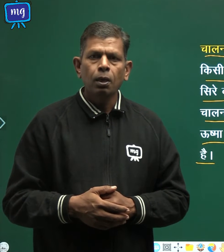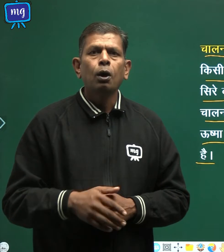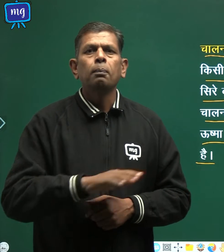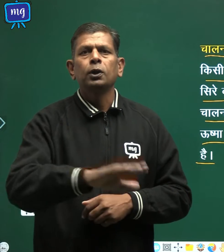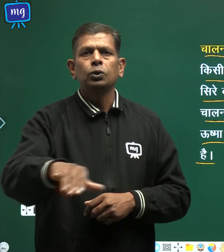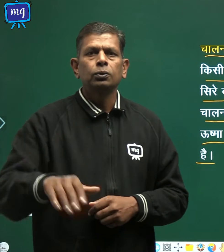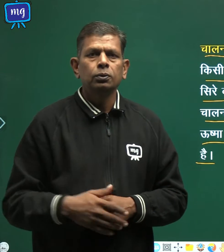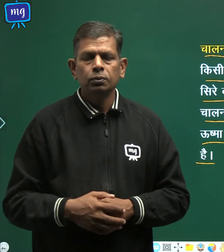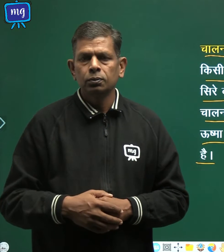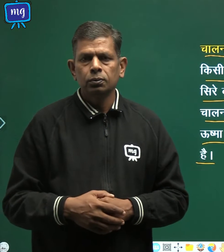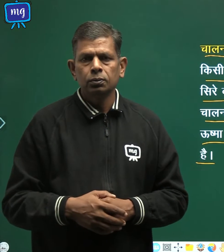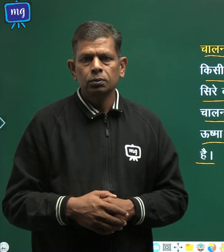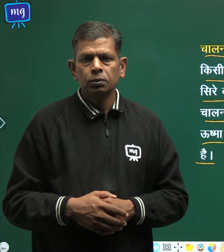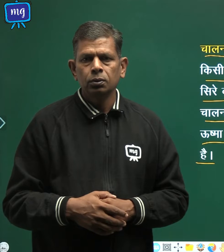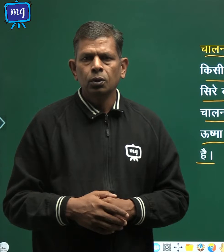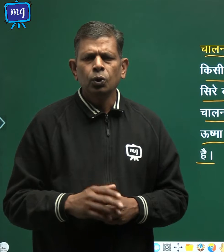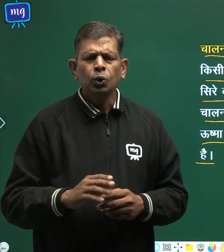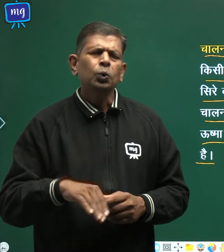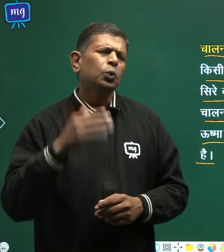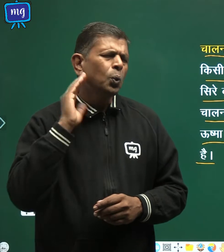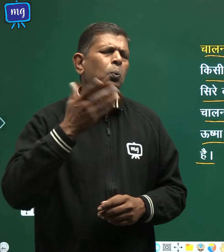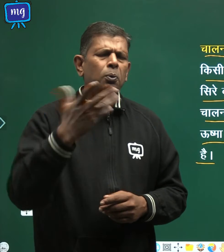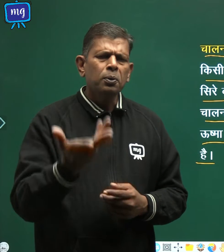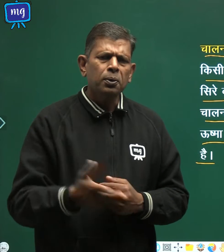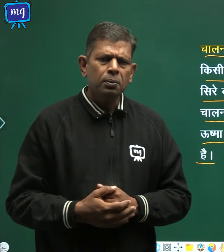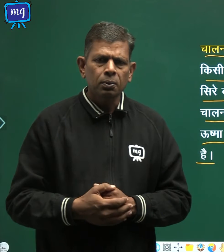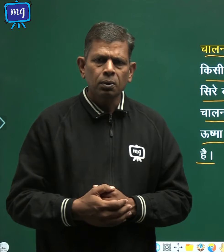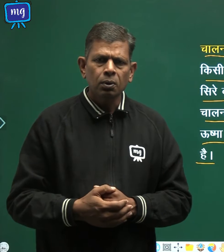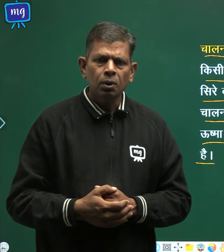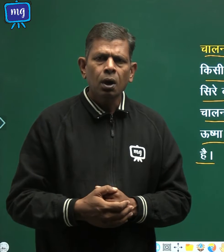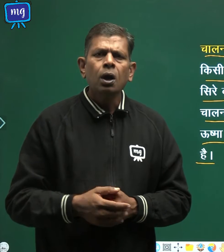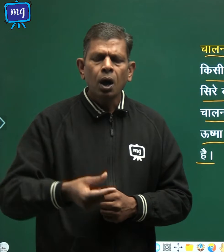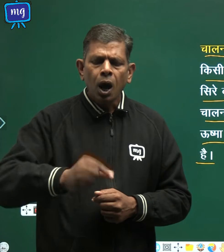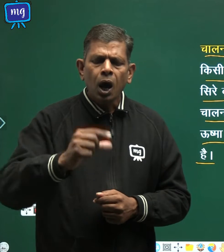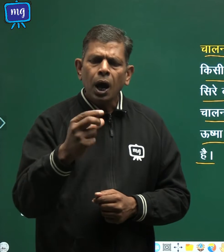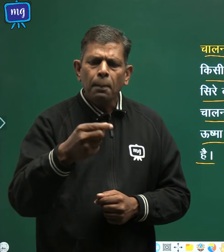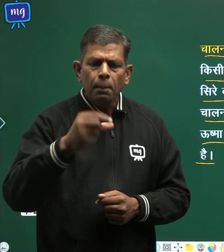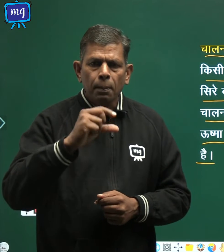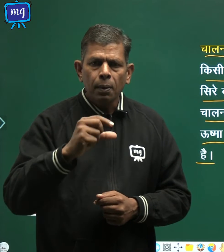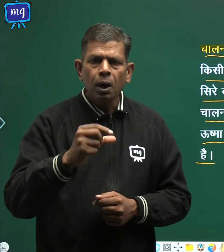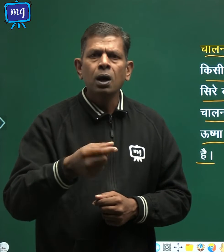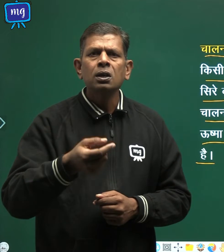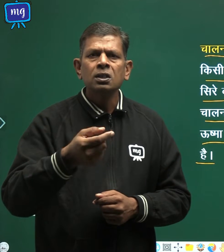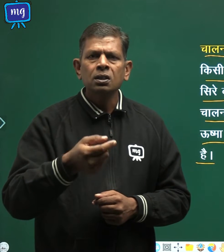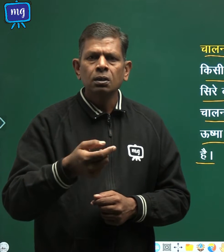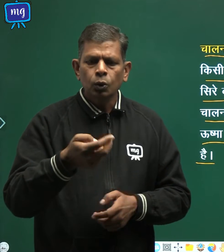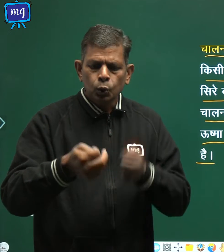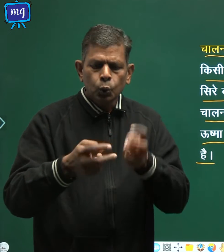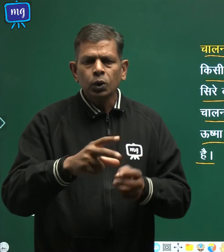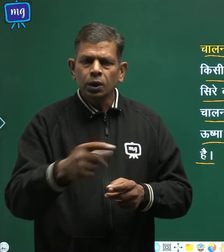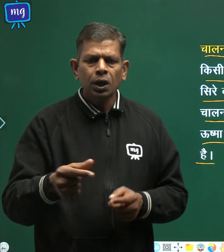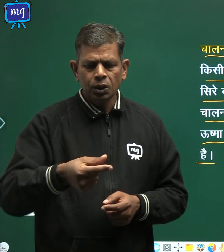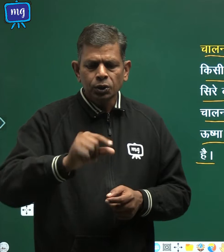बच्चों, जब कभी कप में दूध या चाय डालते